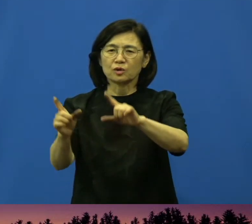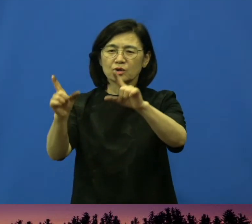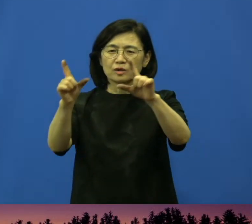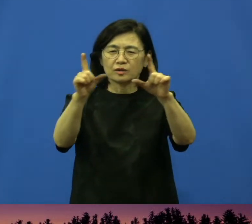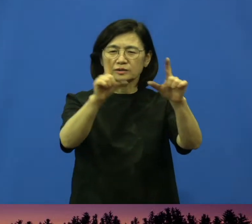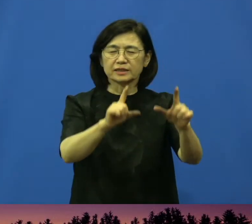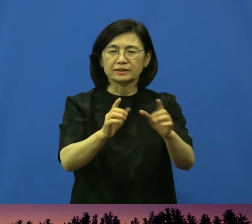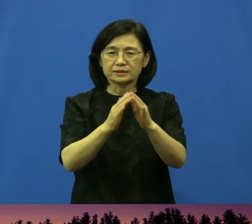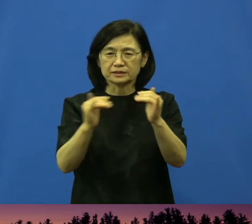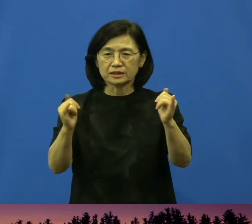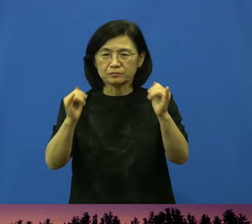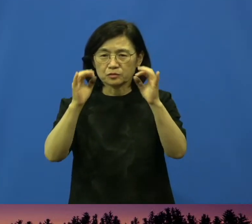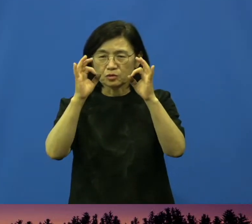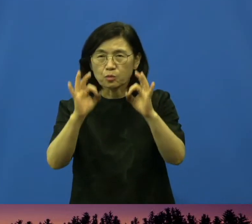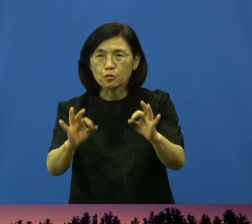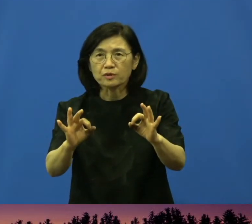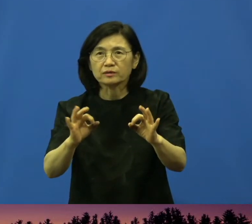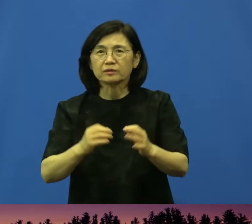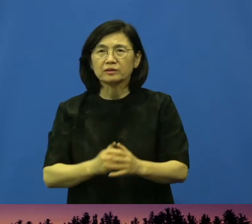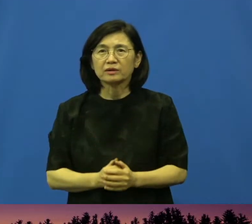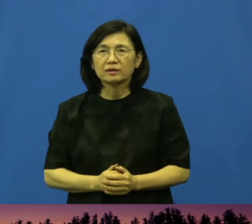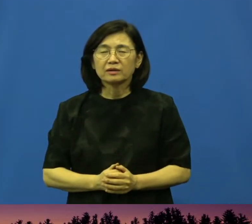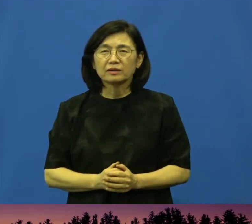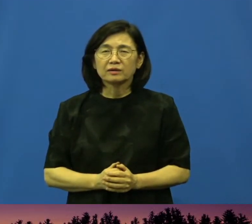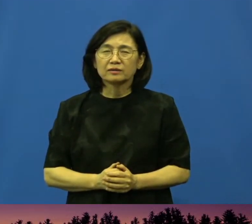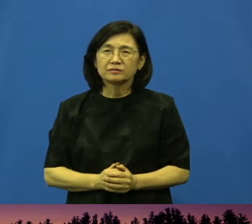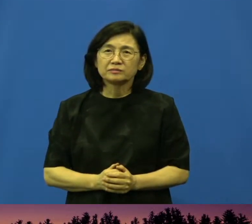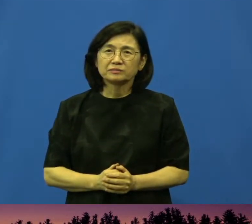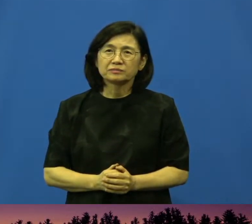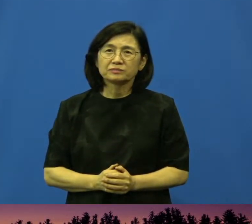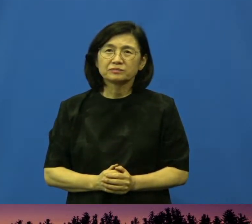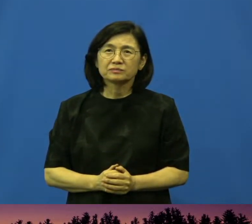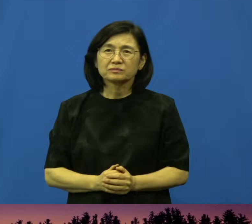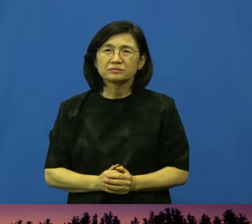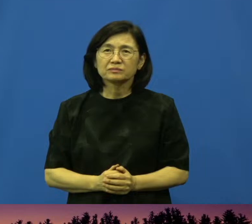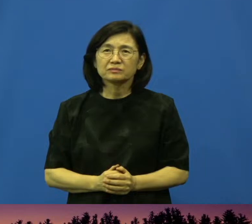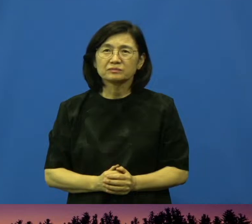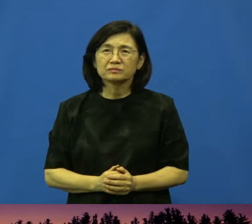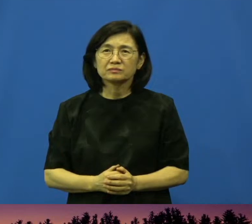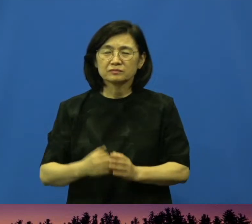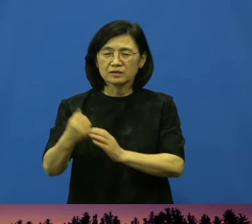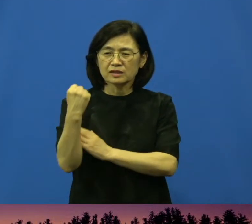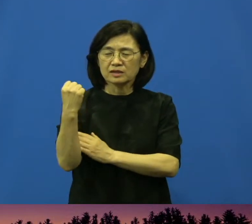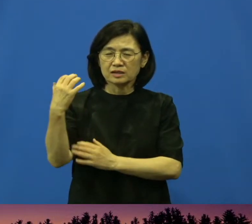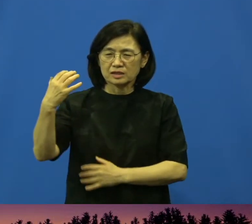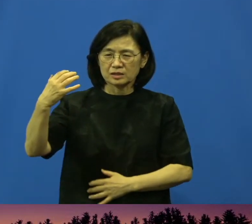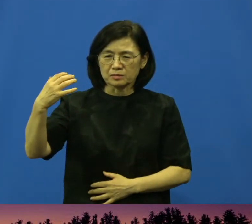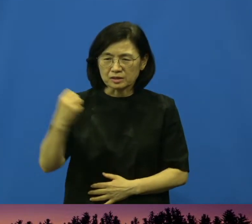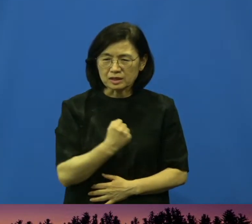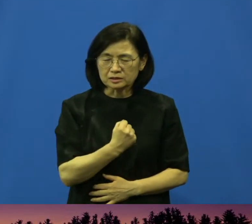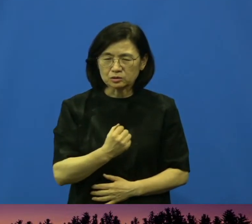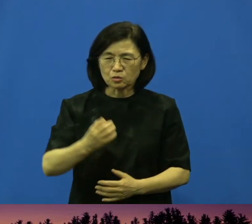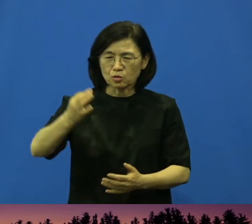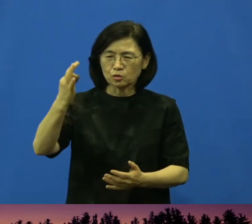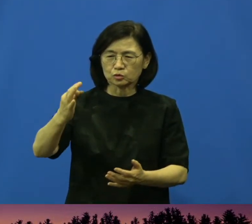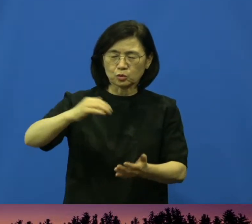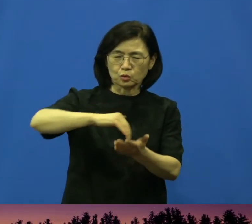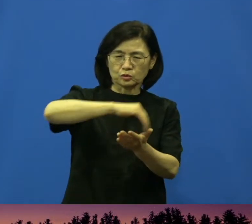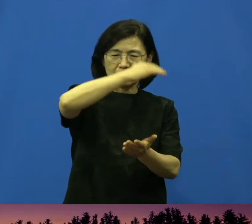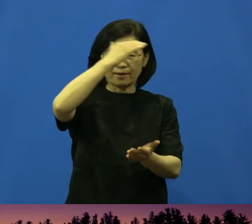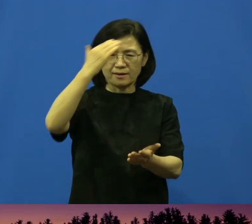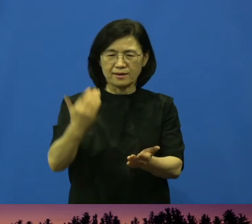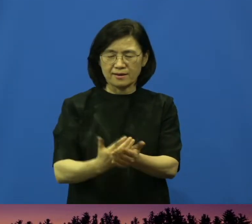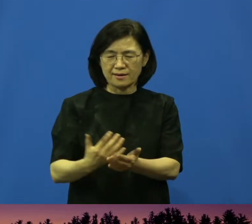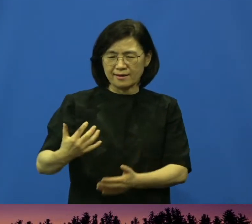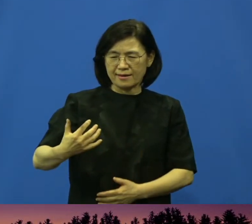것, 여러분 그런 상황에 있으면 여러분 쉽지 않아요. 여러분 자만족에 빠지고 자기